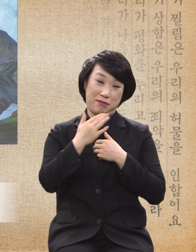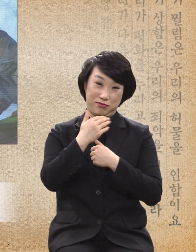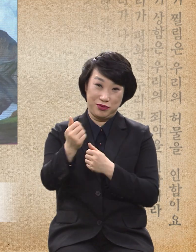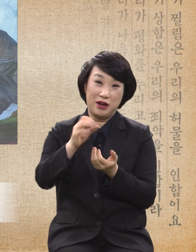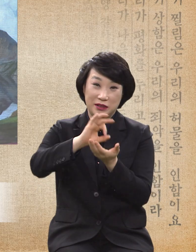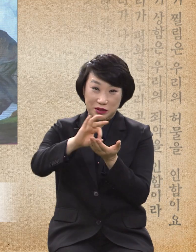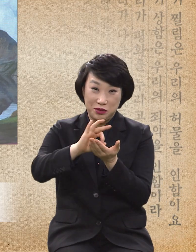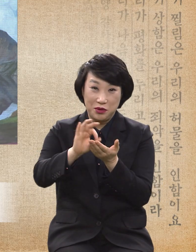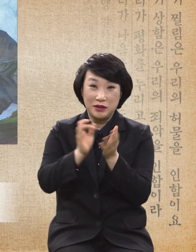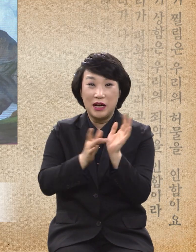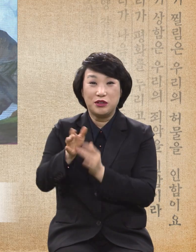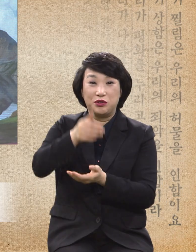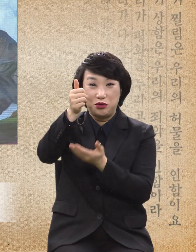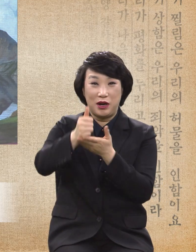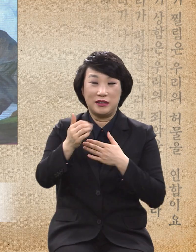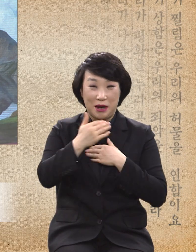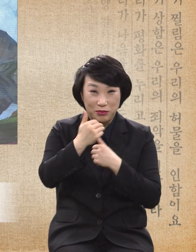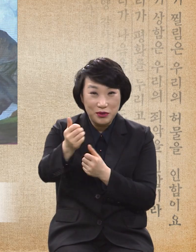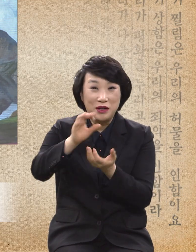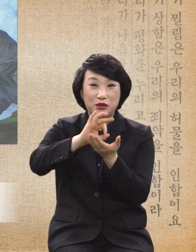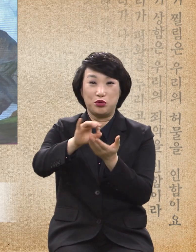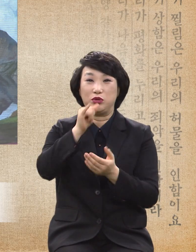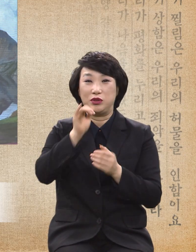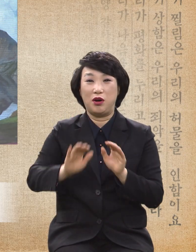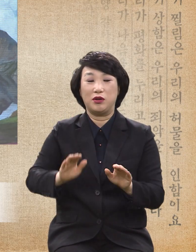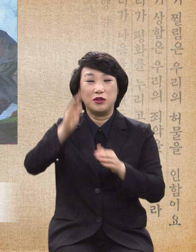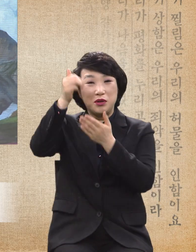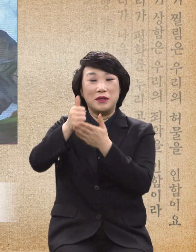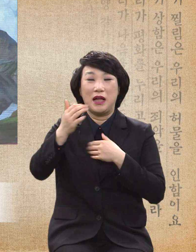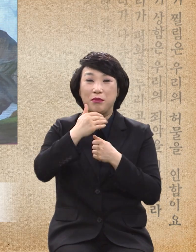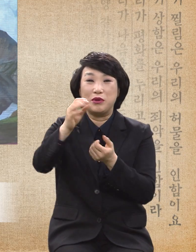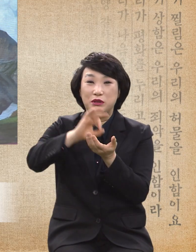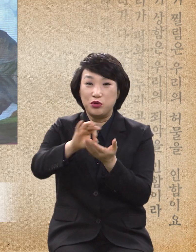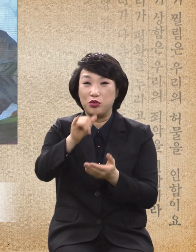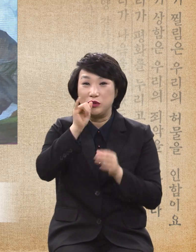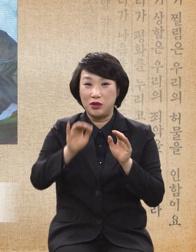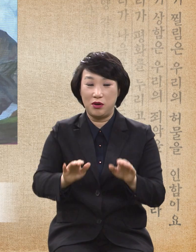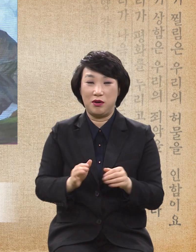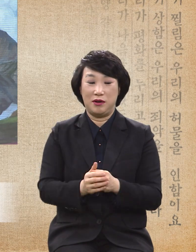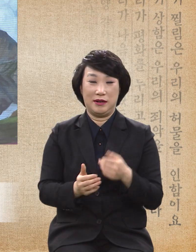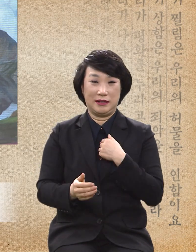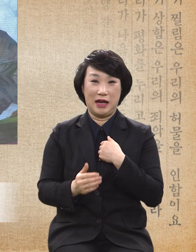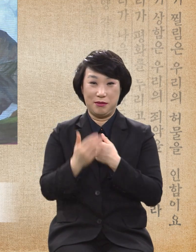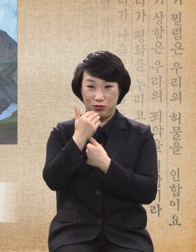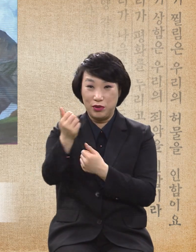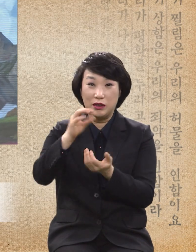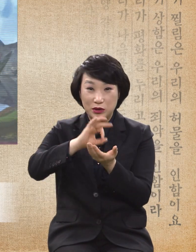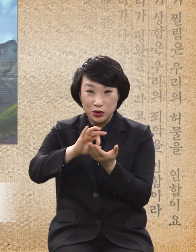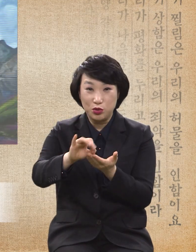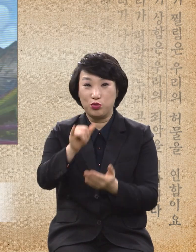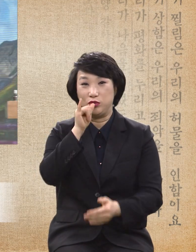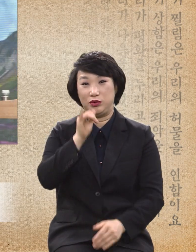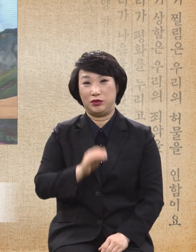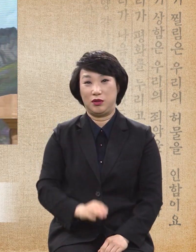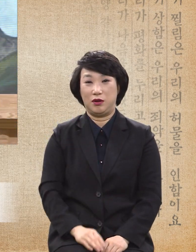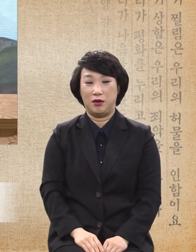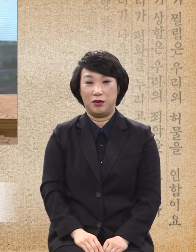입고, 예수가 나를 옷 입고, 성령이 나를 옷 입고 나를 쓰신다 이 말입니다.